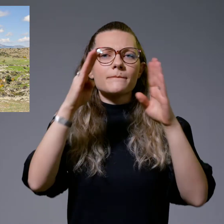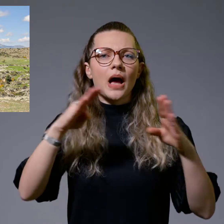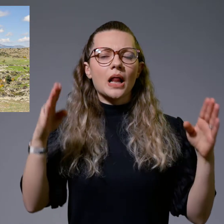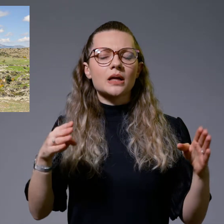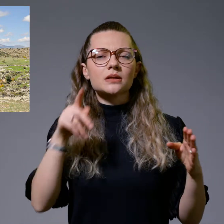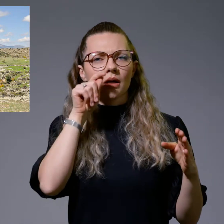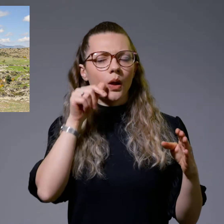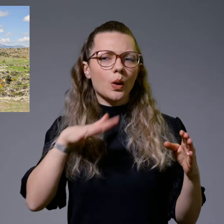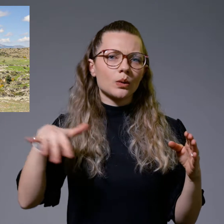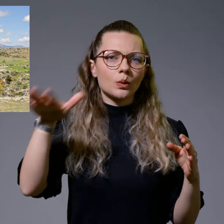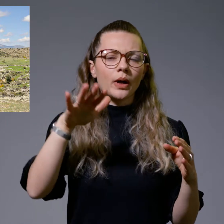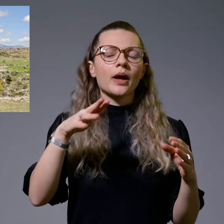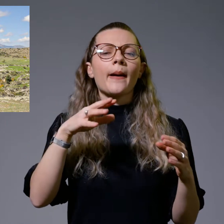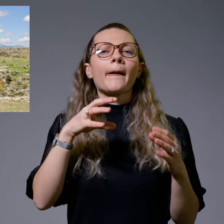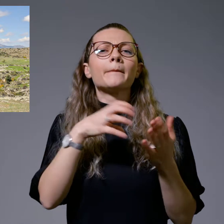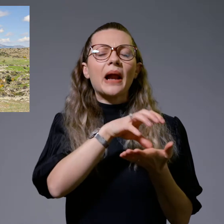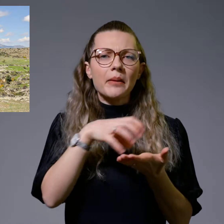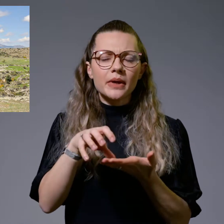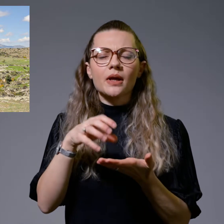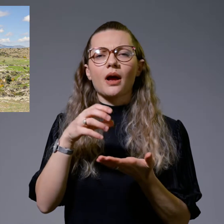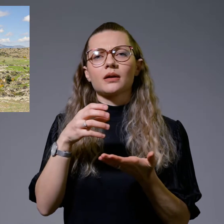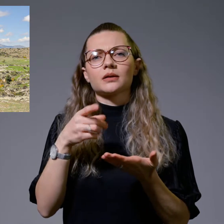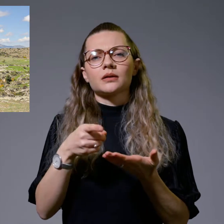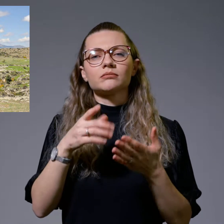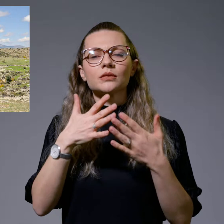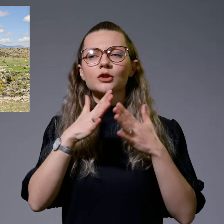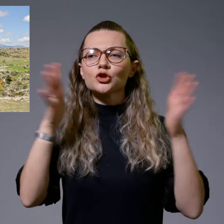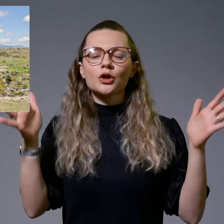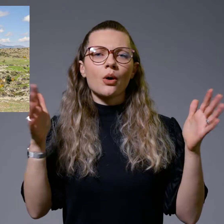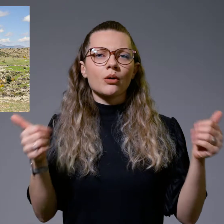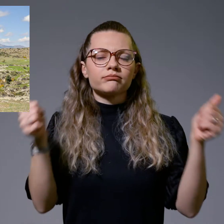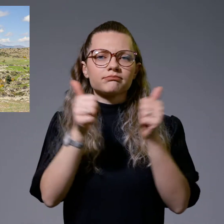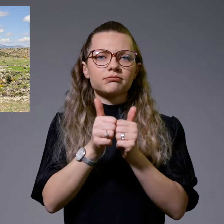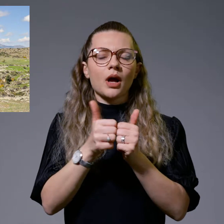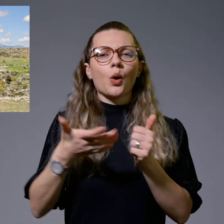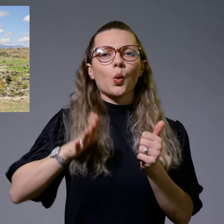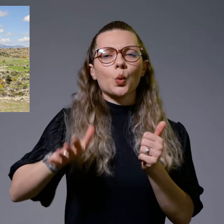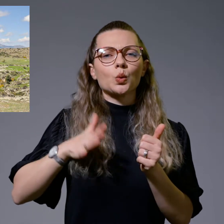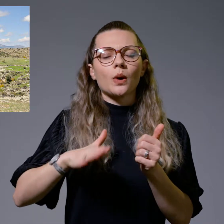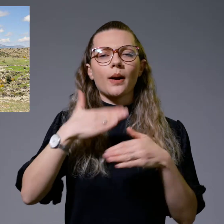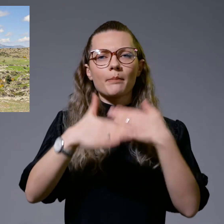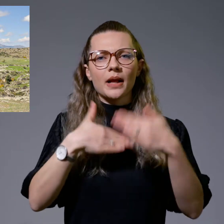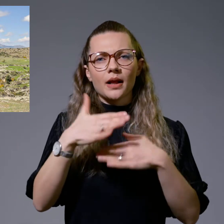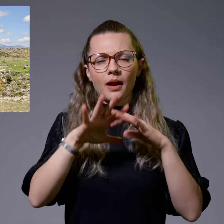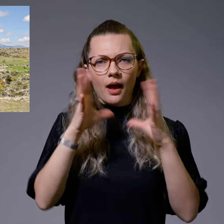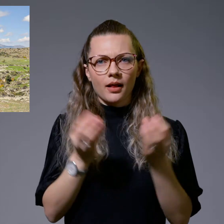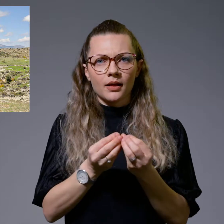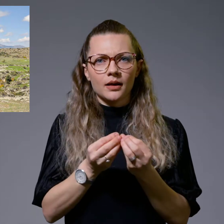племиња, што се манифестира во широко единство на културниот материјал. Оваа епоха